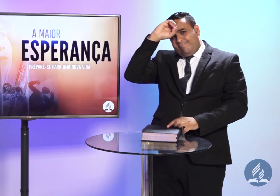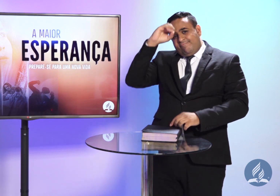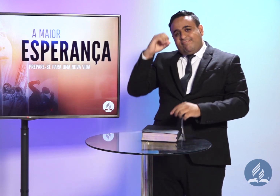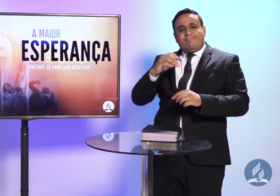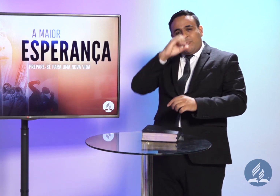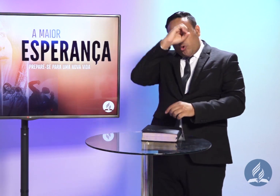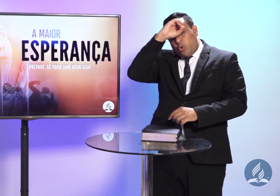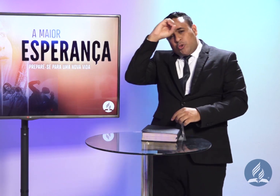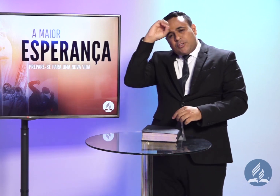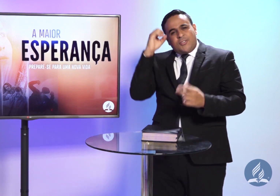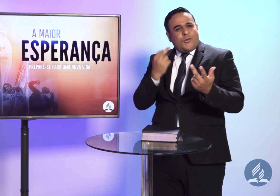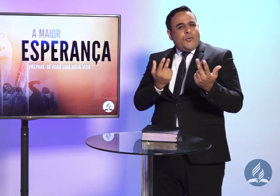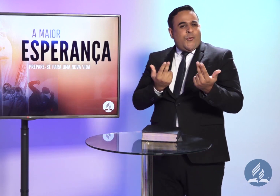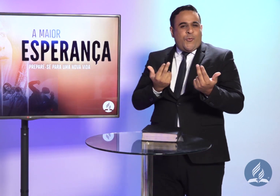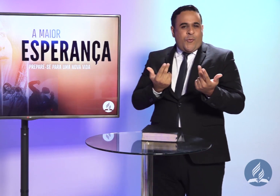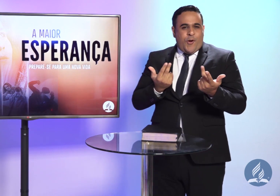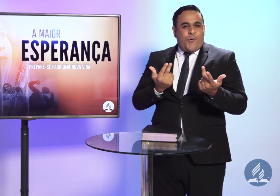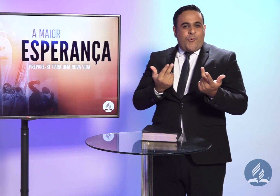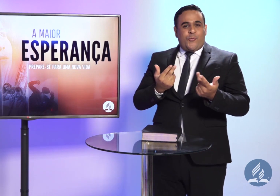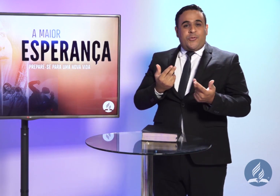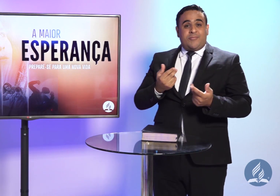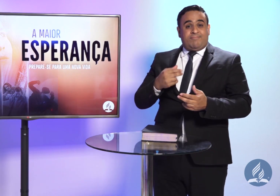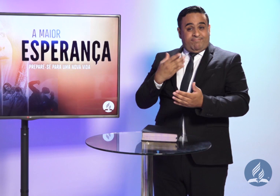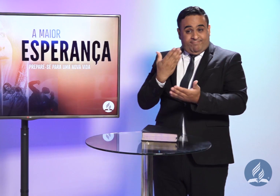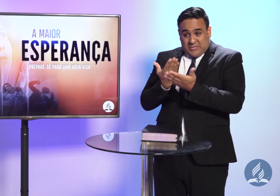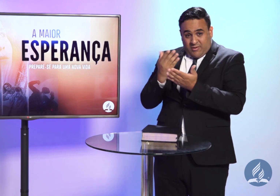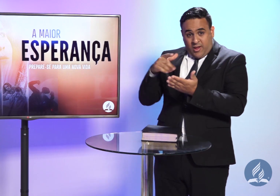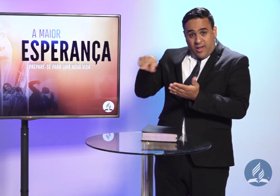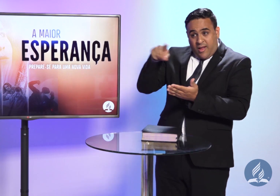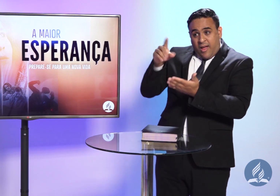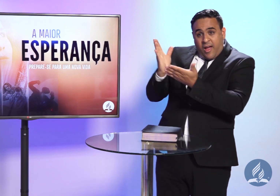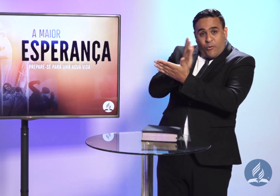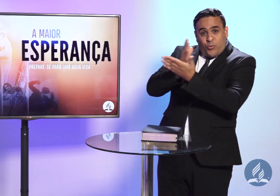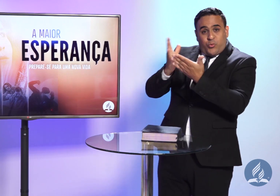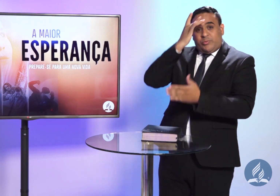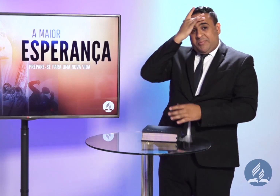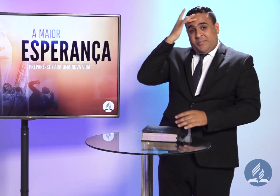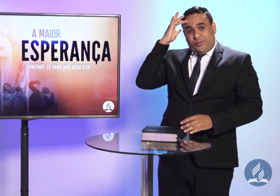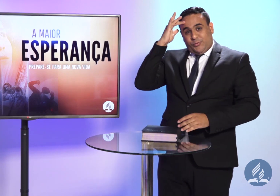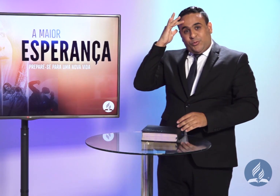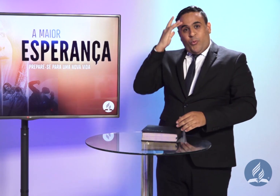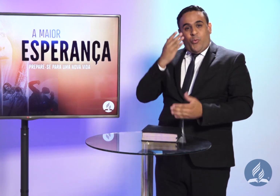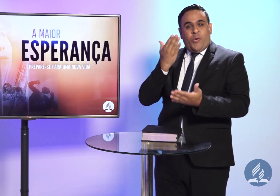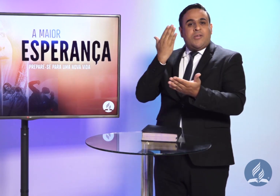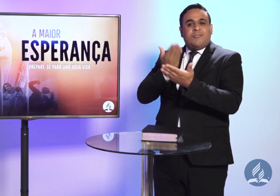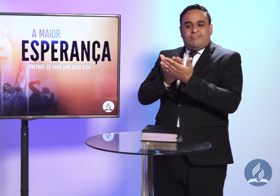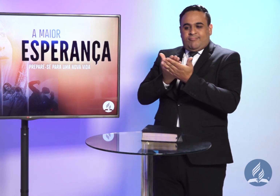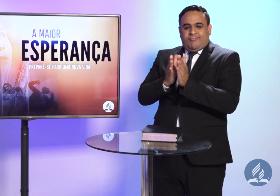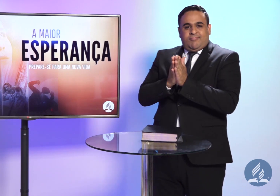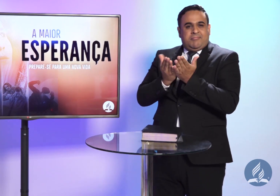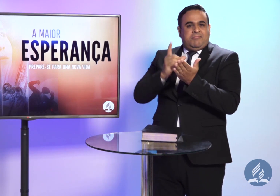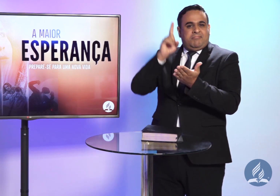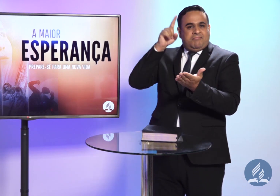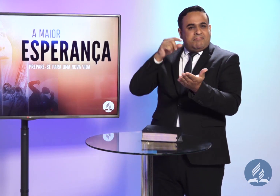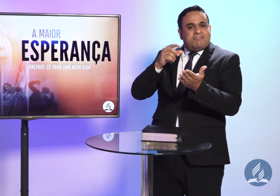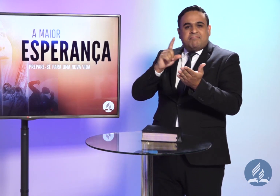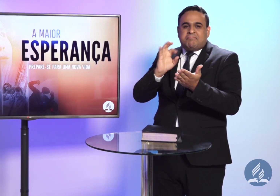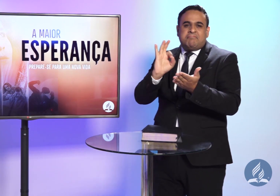que são cristãs nesse mundo, mas ao mesmo tempo são inocentes. Algumas pessoas elas não estudam a